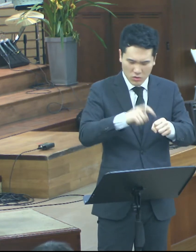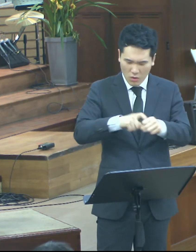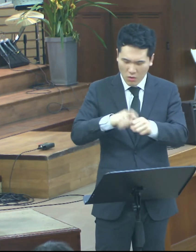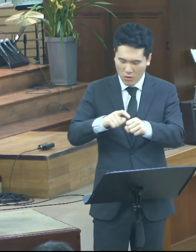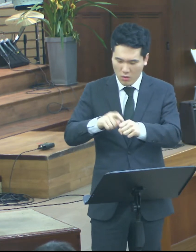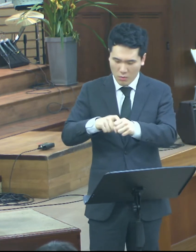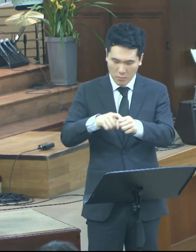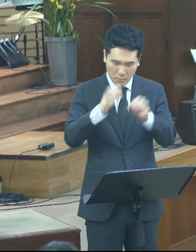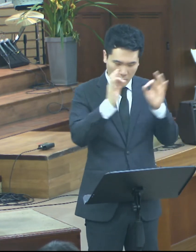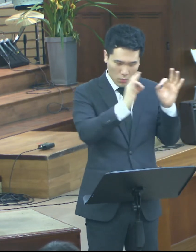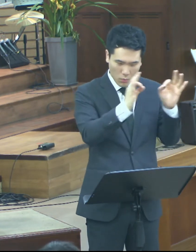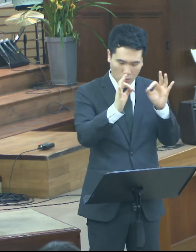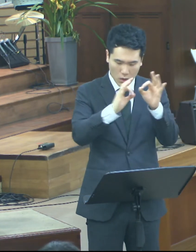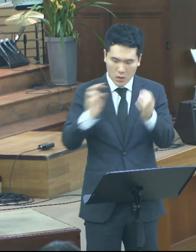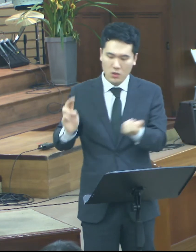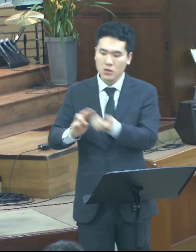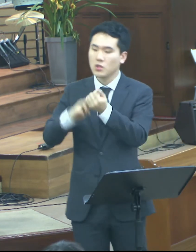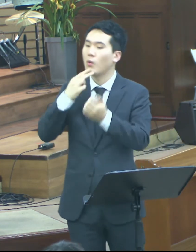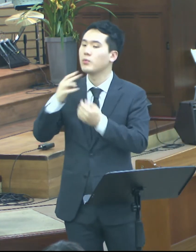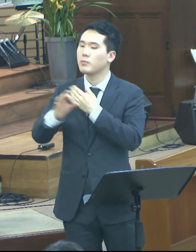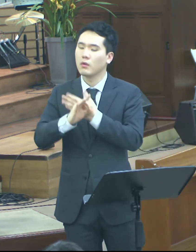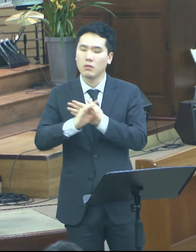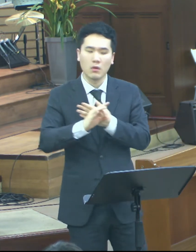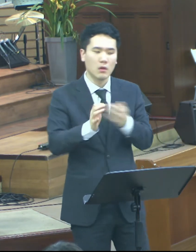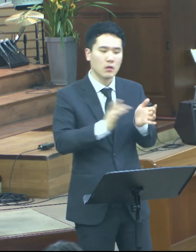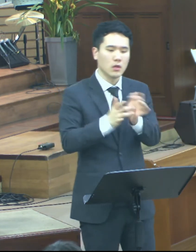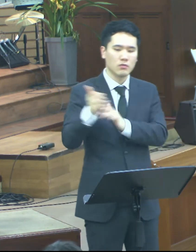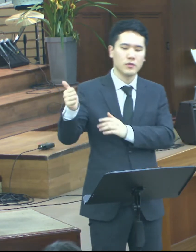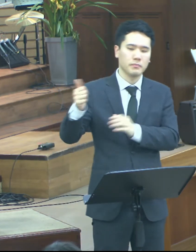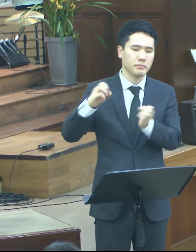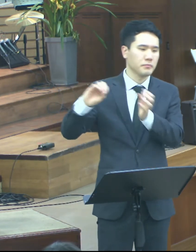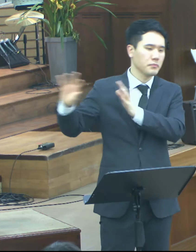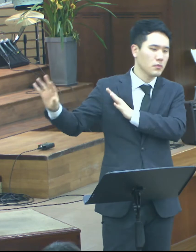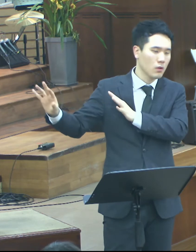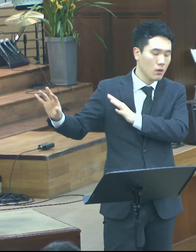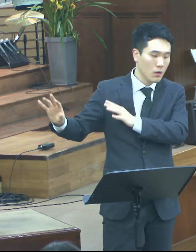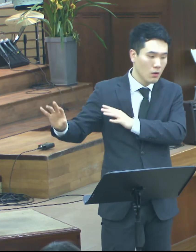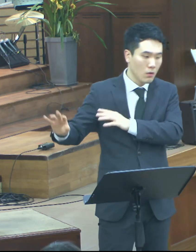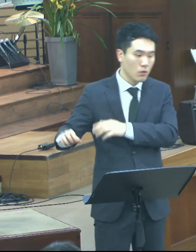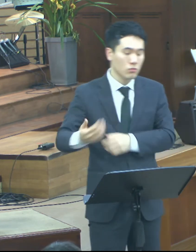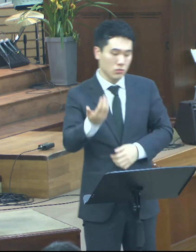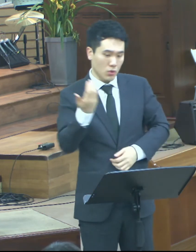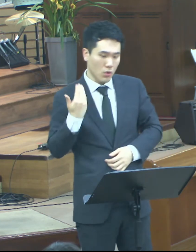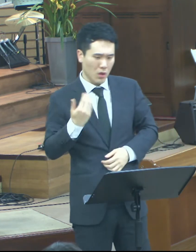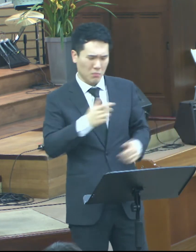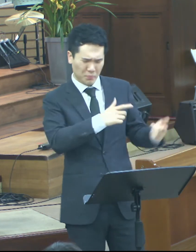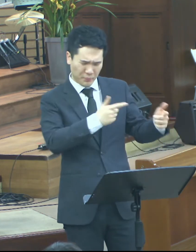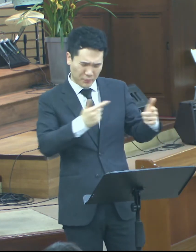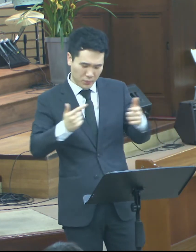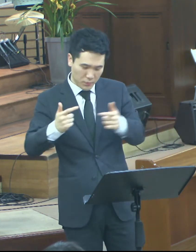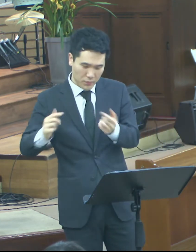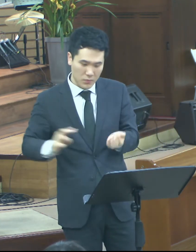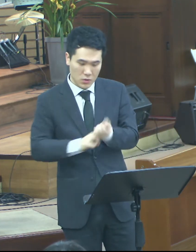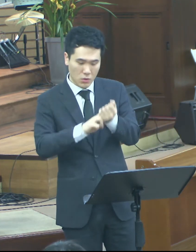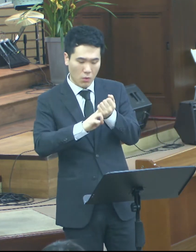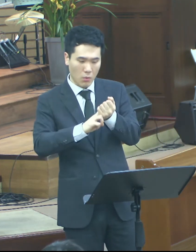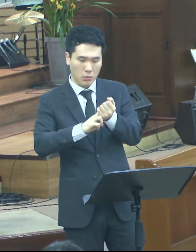예수님을 기대를 못하죠. 아니 7병이요, 그 전에 5병이요, 그럼 떡 한 개 있으면 이거 사람 우리